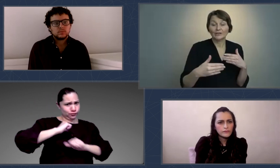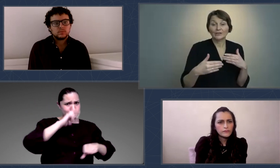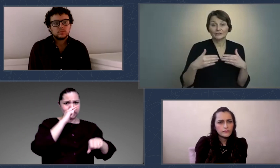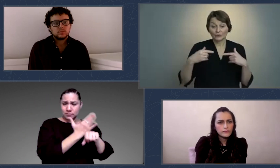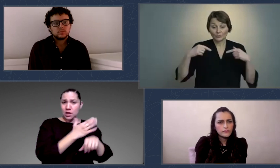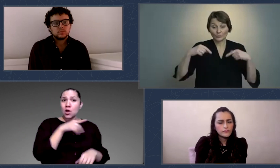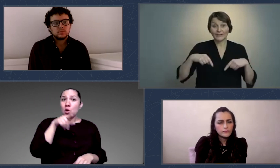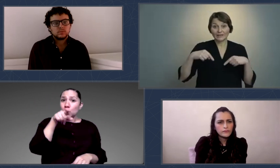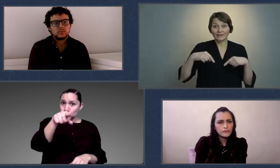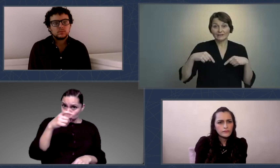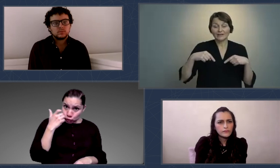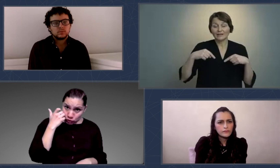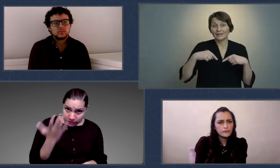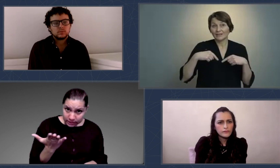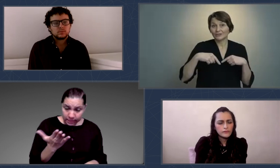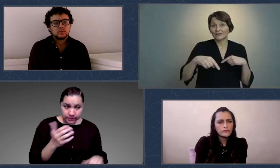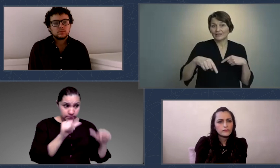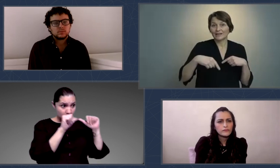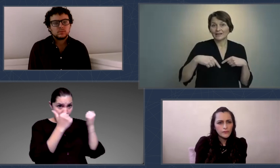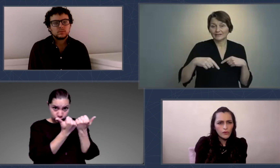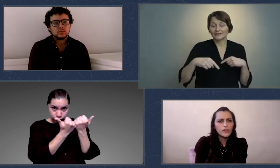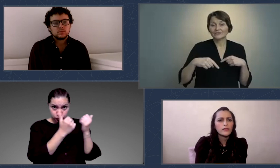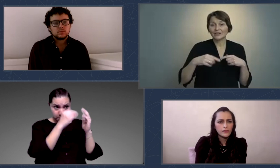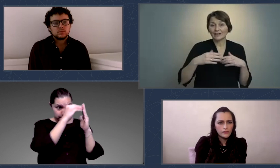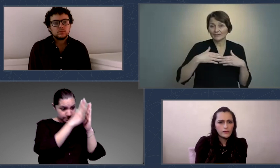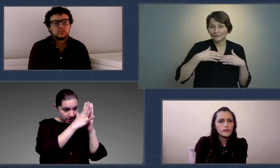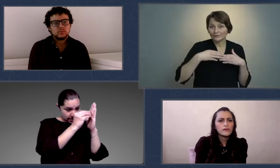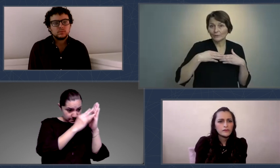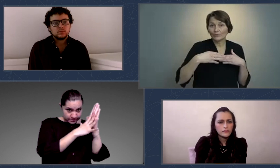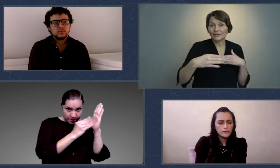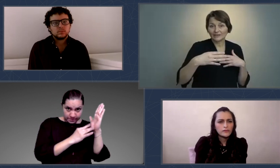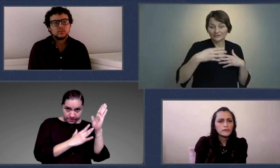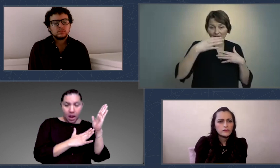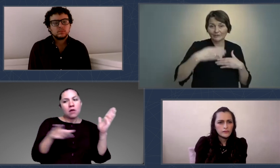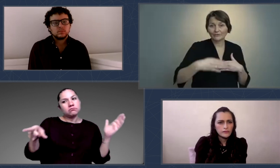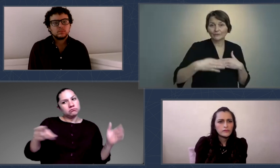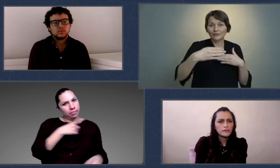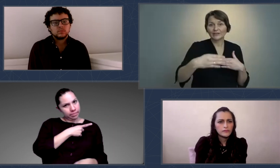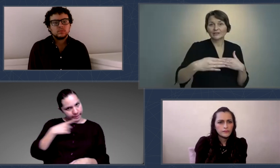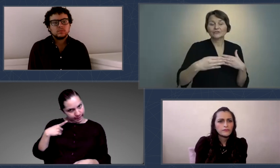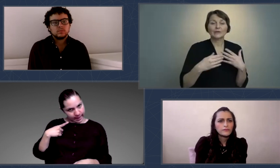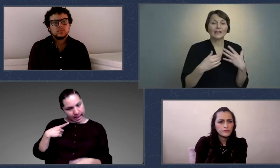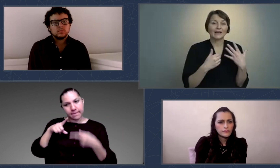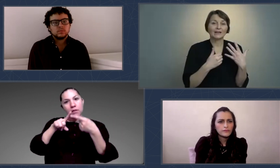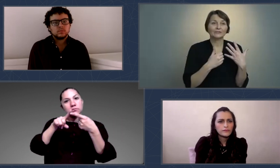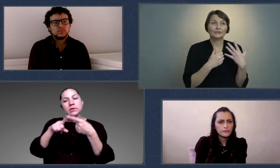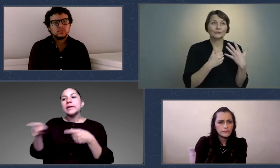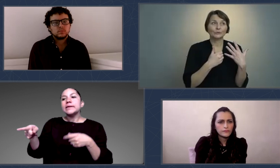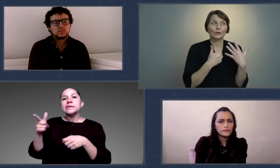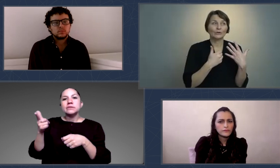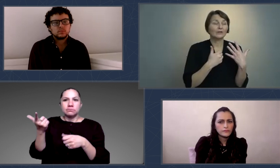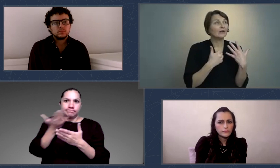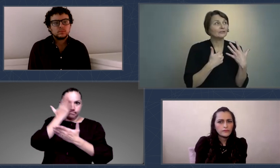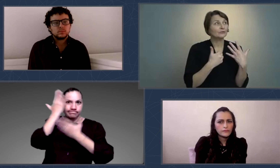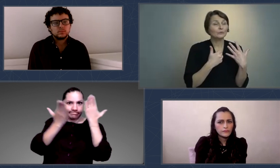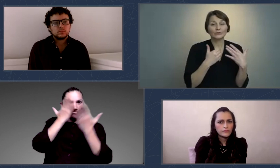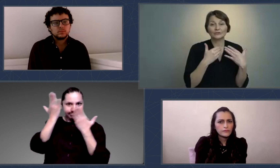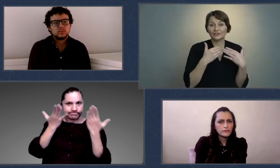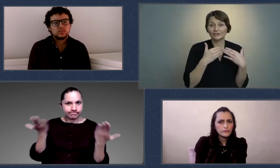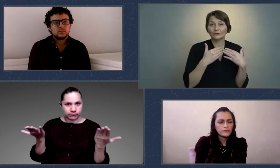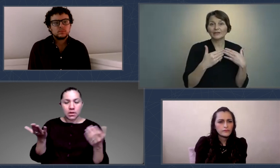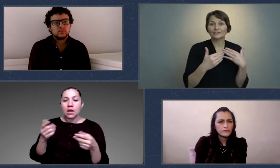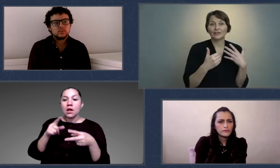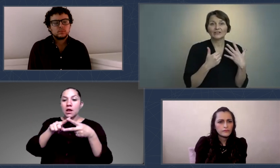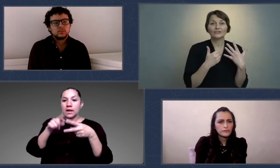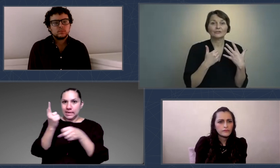un grado en interpretación. Tienes que decir que cada 4 años vas